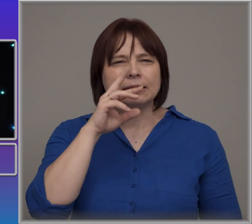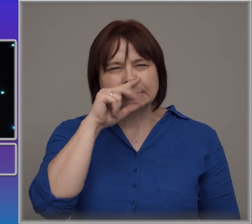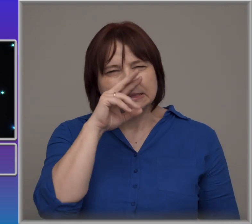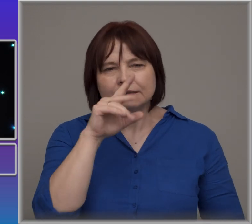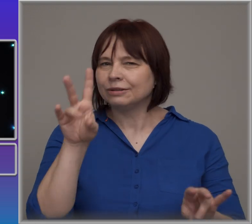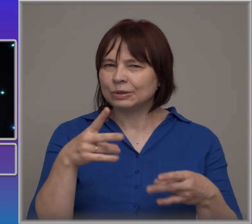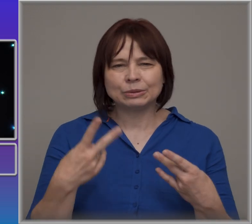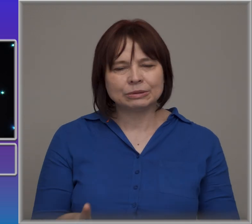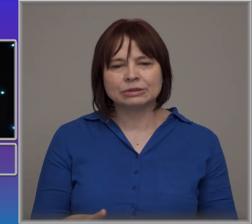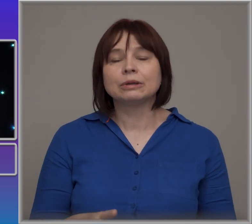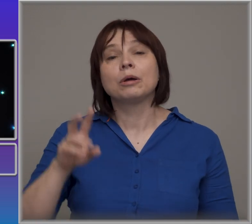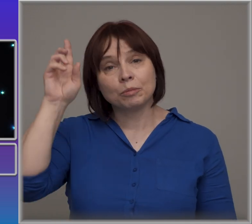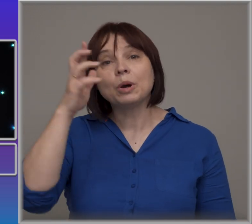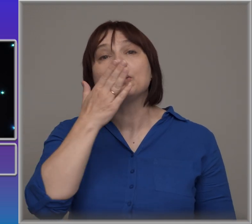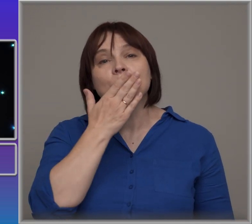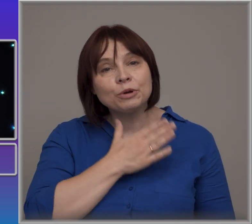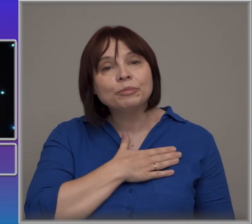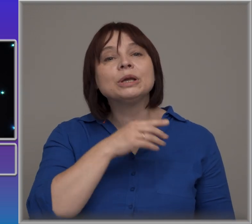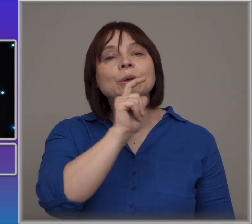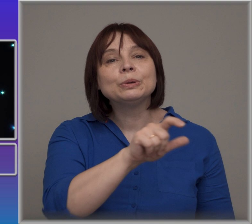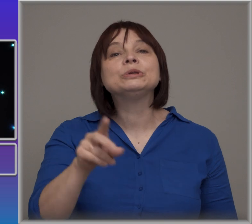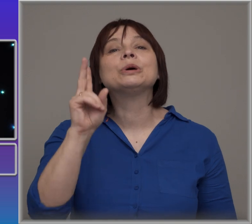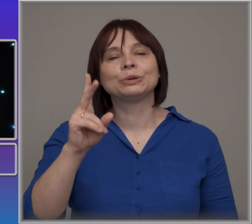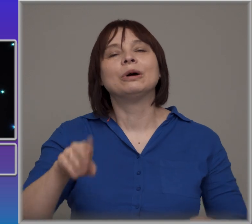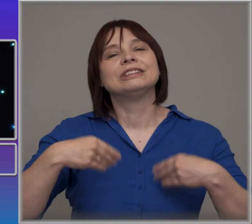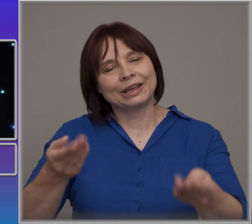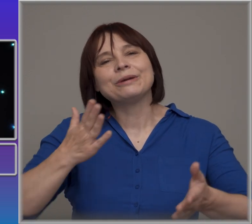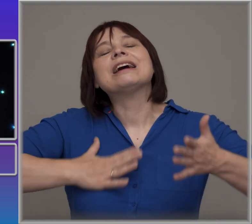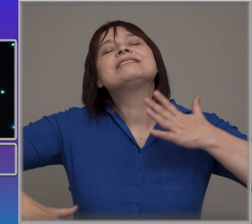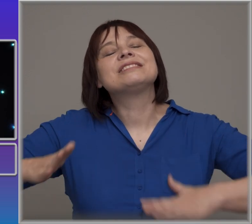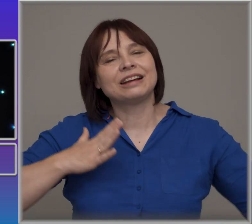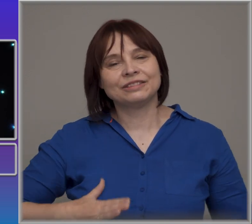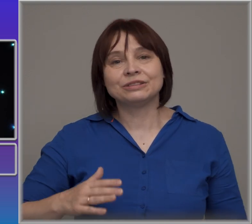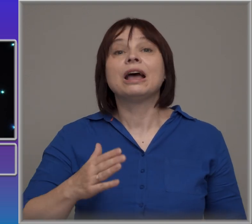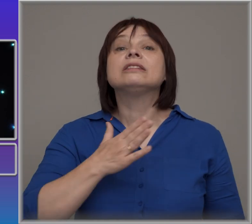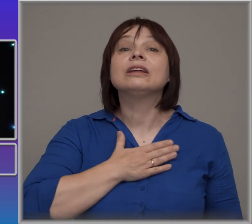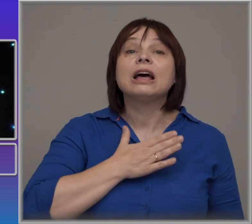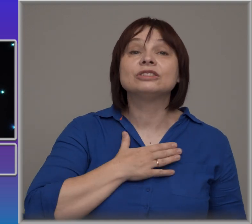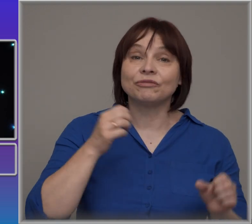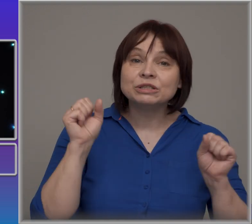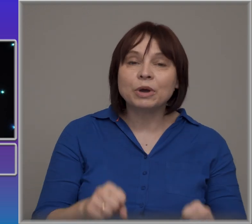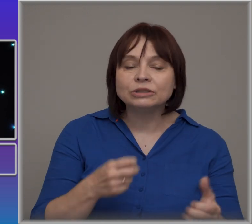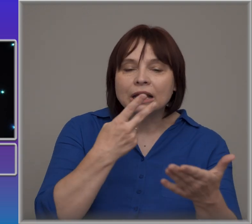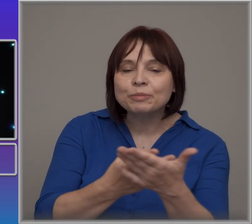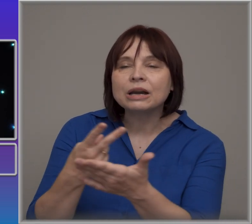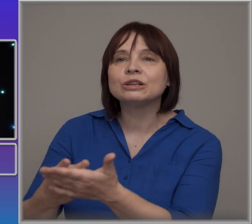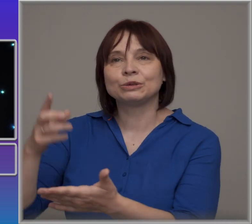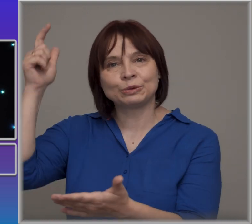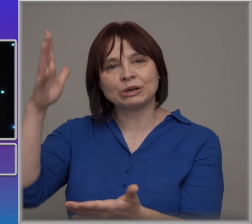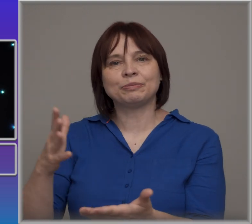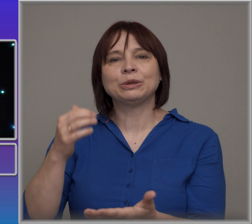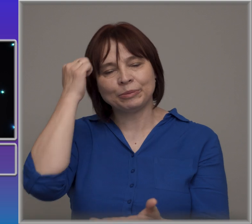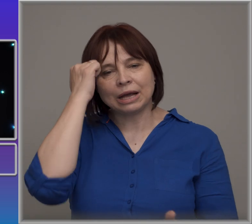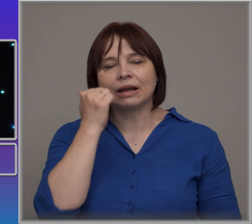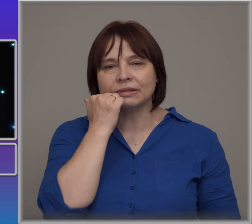И хотелось бы просто прочесть одно местописание, которое, наверное, само за себя скажет. Это 2 Коринфянам, 9